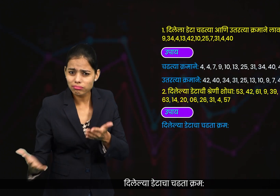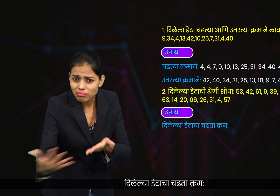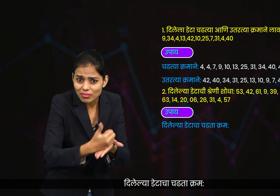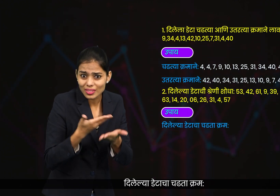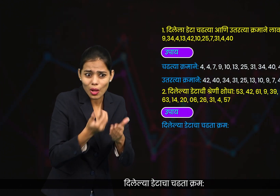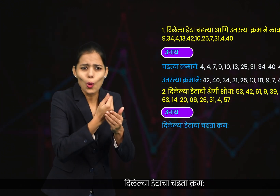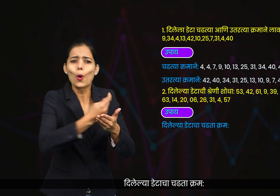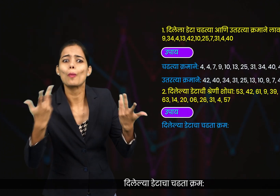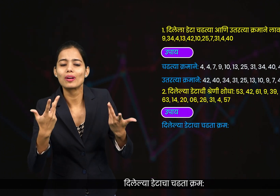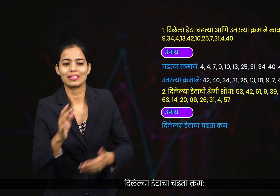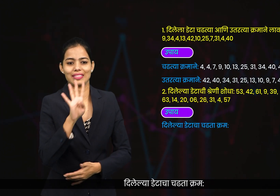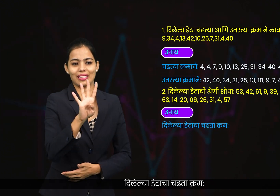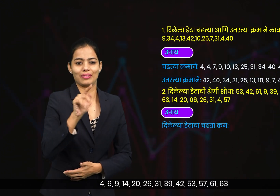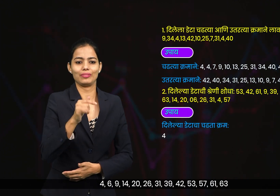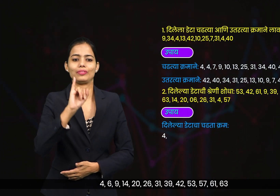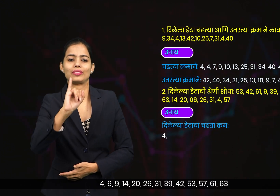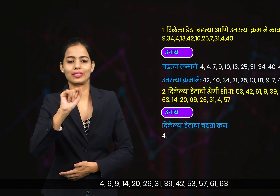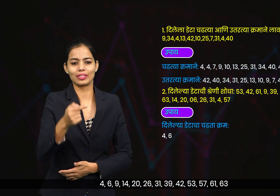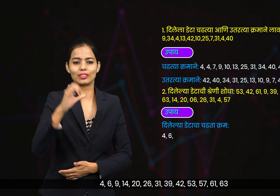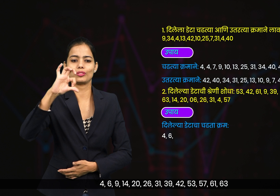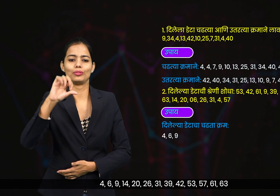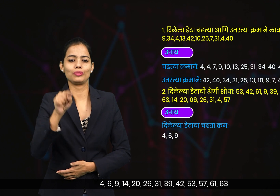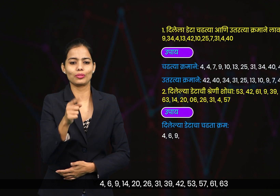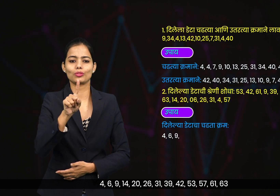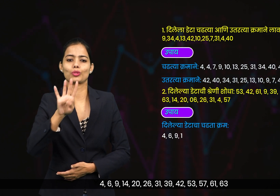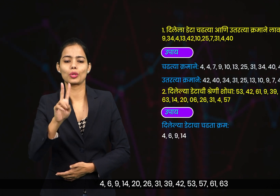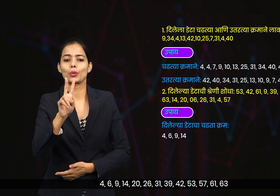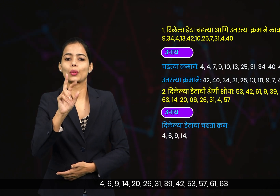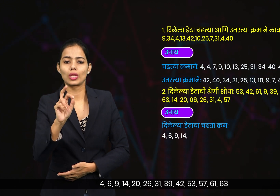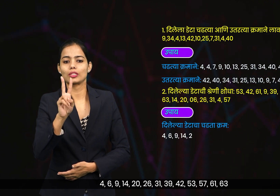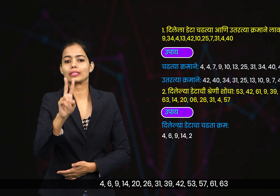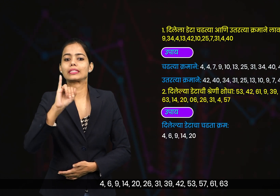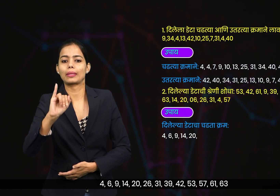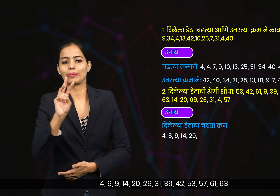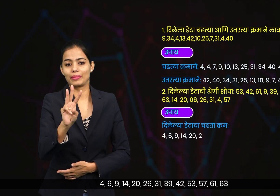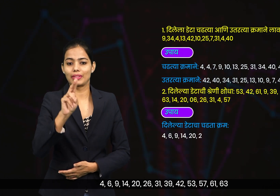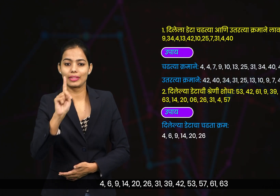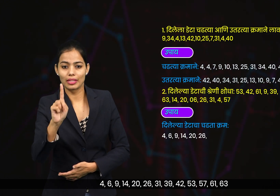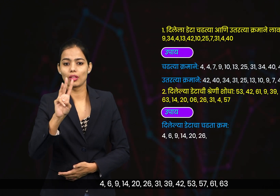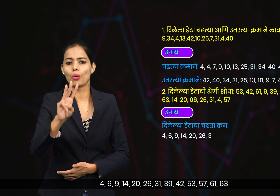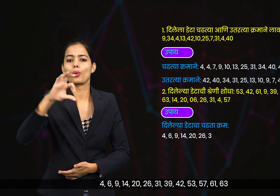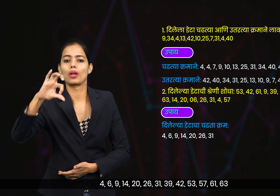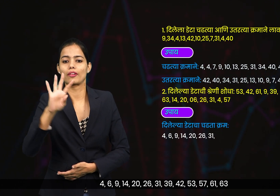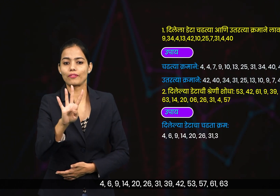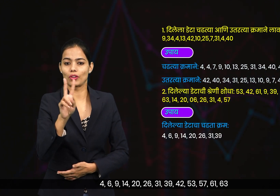क्रम 4, 6, 9, 14, 20, 26, 31, 39, 42,